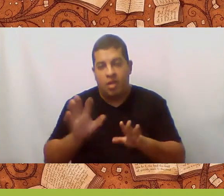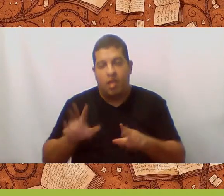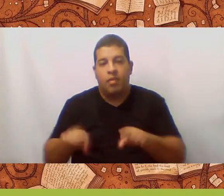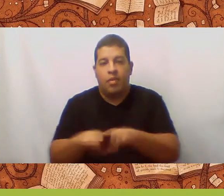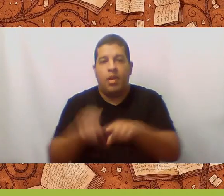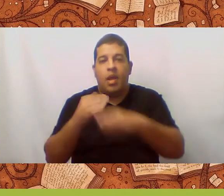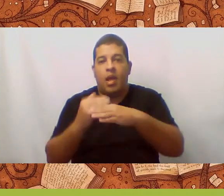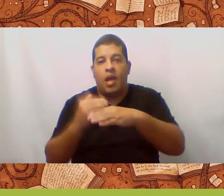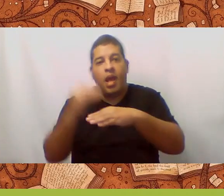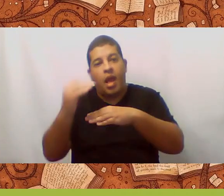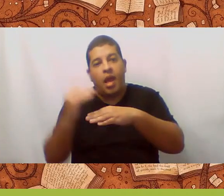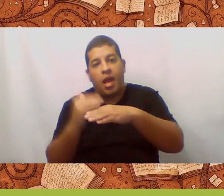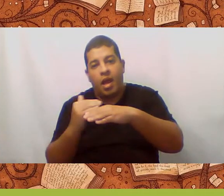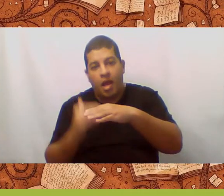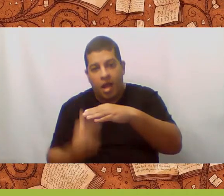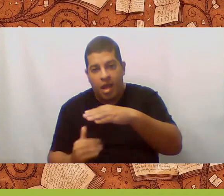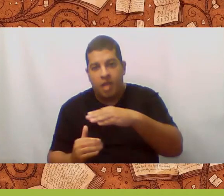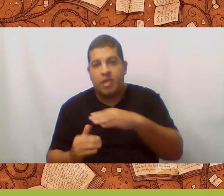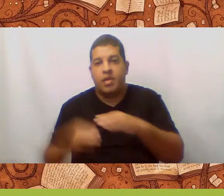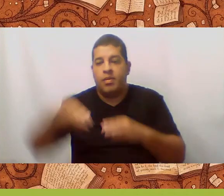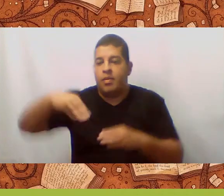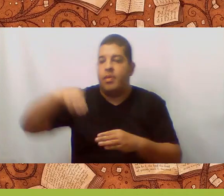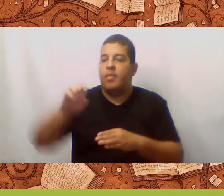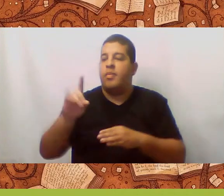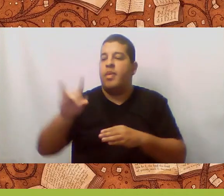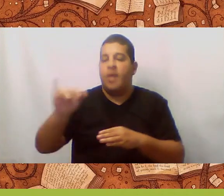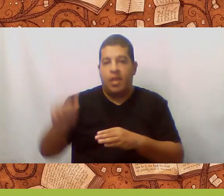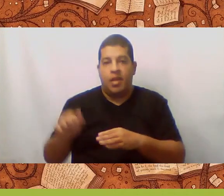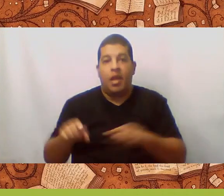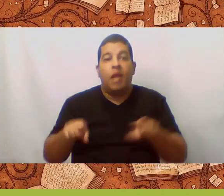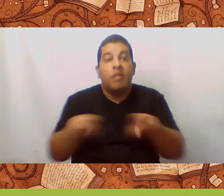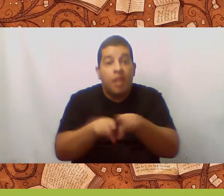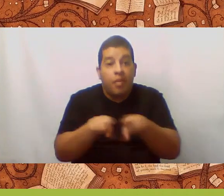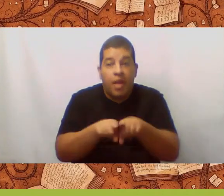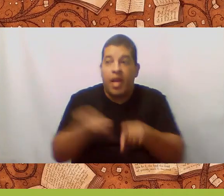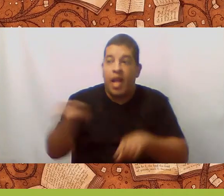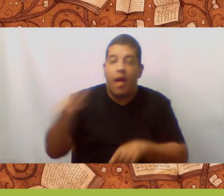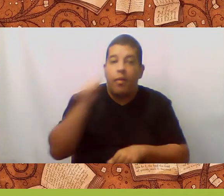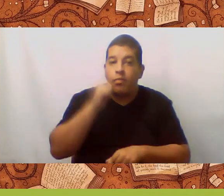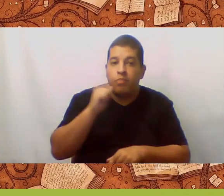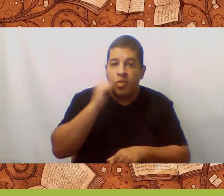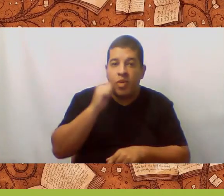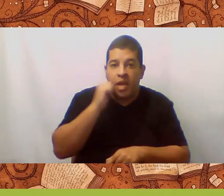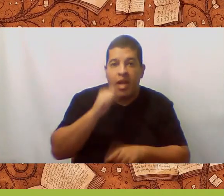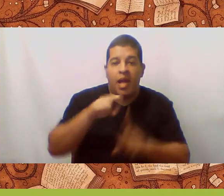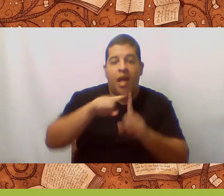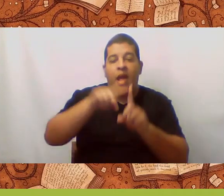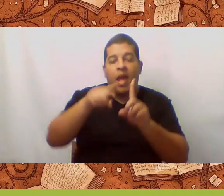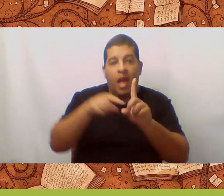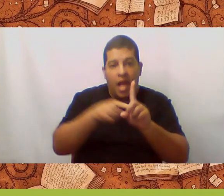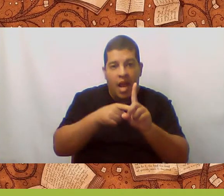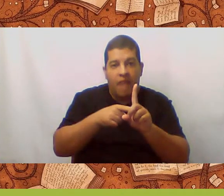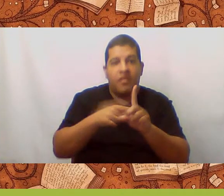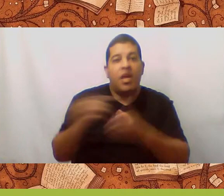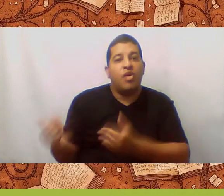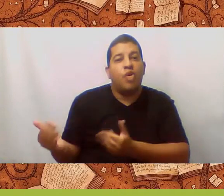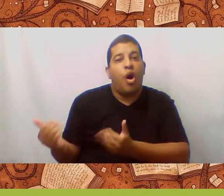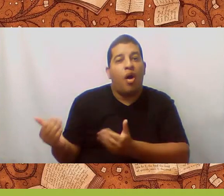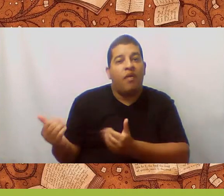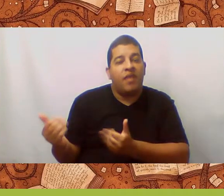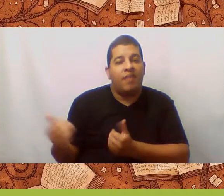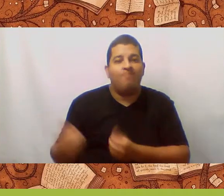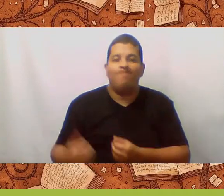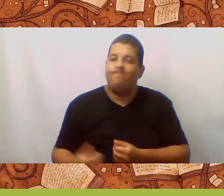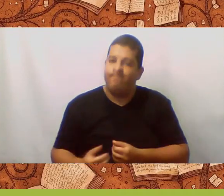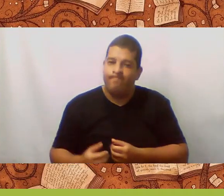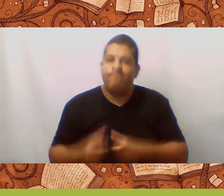que é o aumento da gravidez das jovens, né? Gravidez essa que leva elas